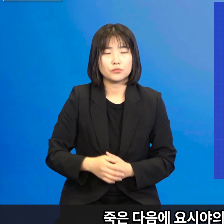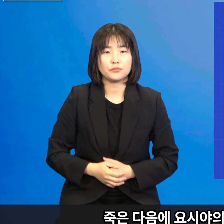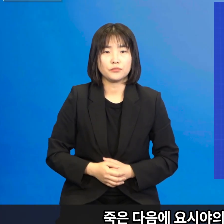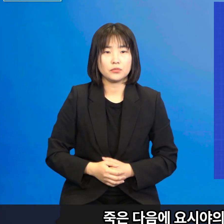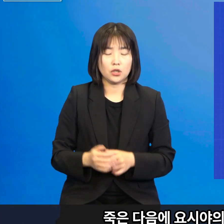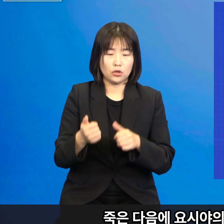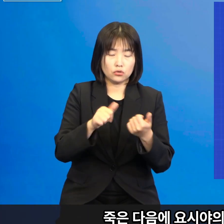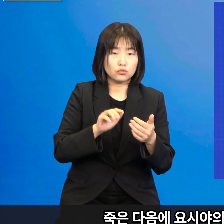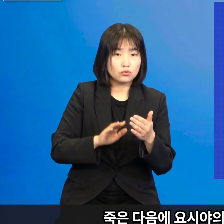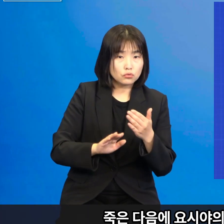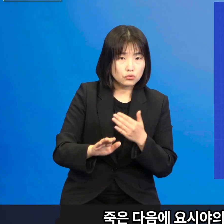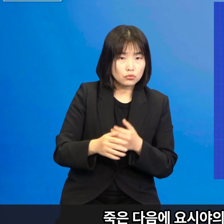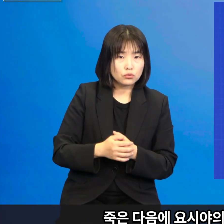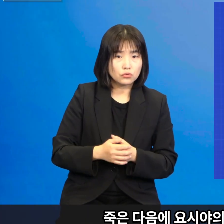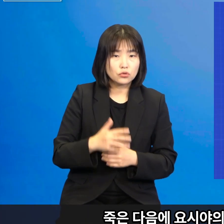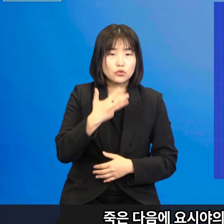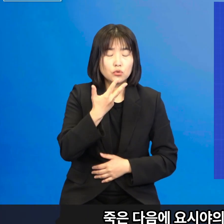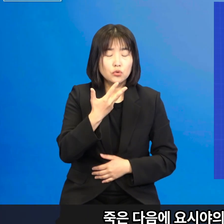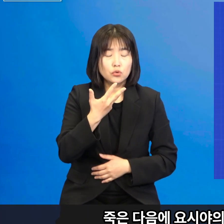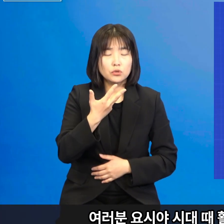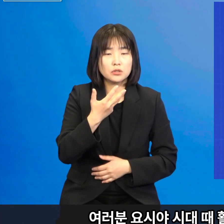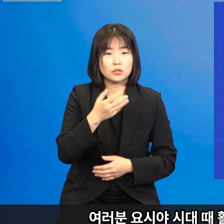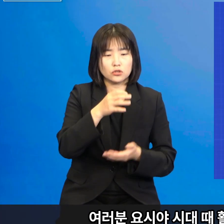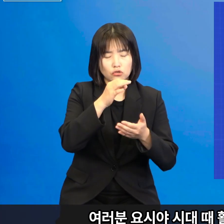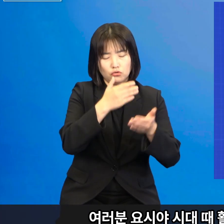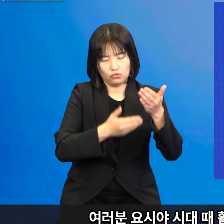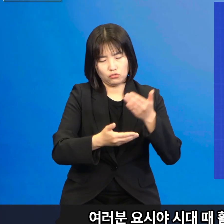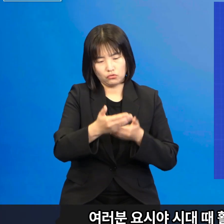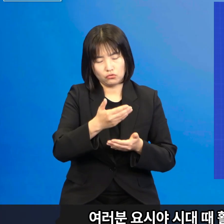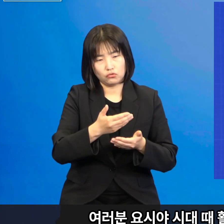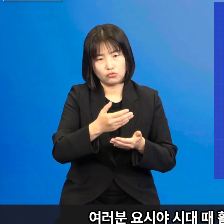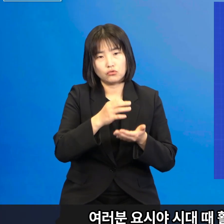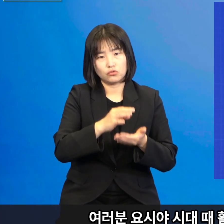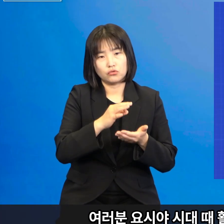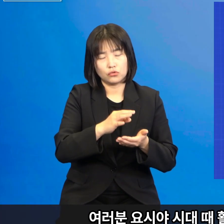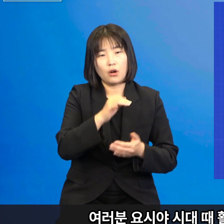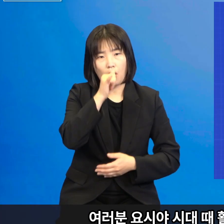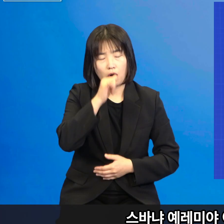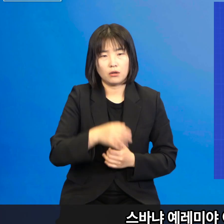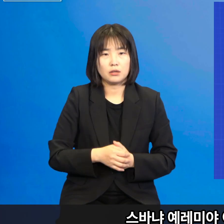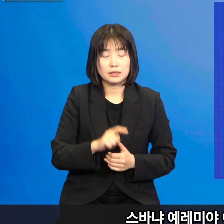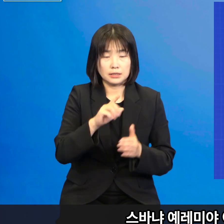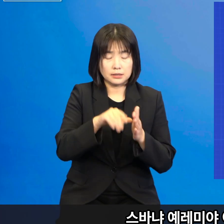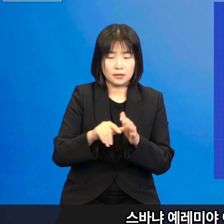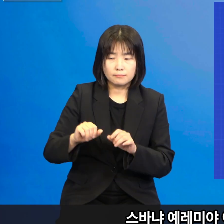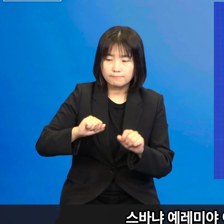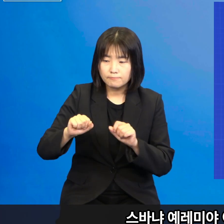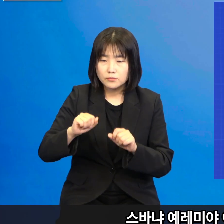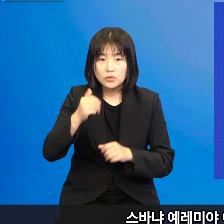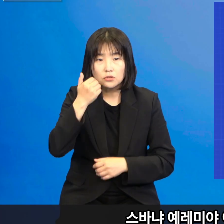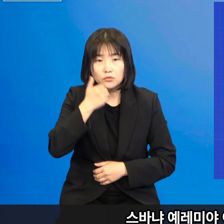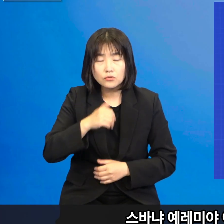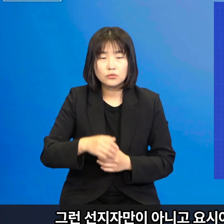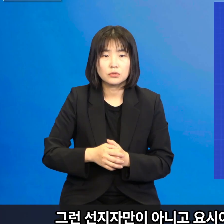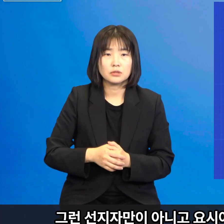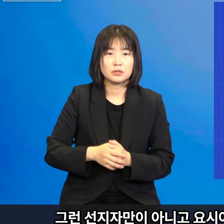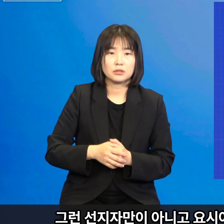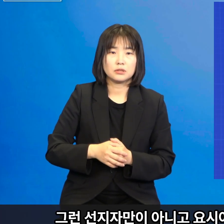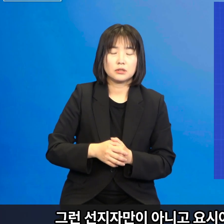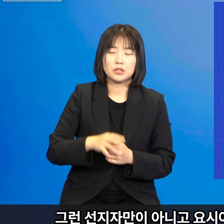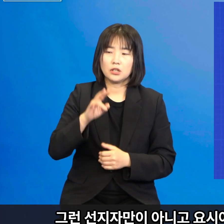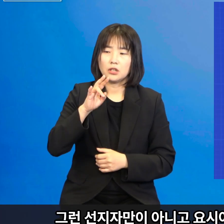다음에 요시아의 유산이 남아 있었어요. 여러분, 요시아 시대 때 활동했던 사람이 누구냐면 스바냐, 예레미야 이런 선지자입니다.